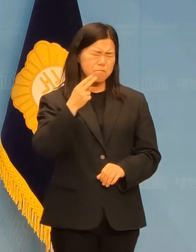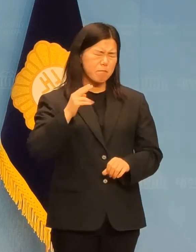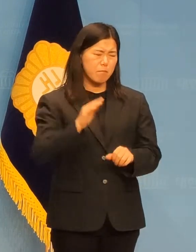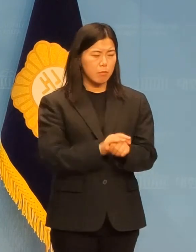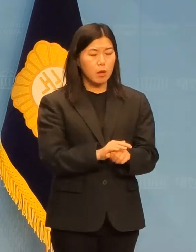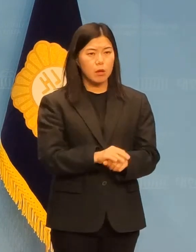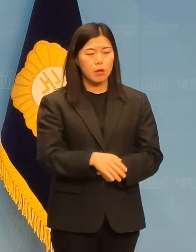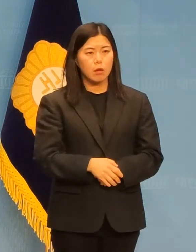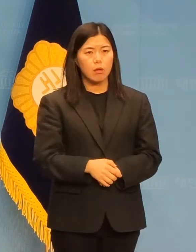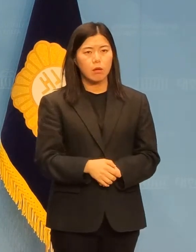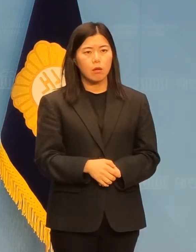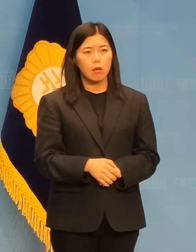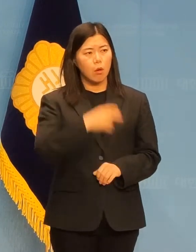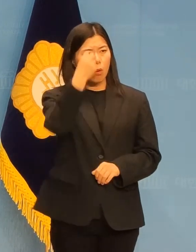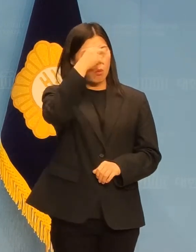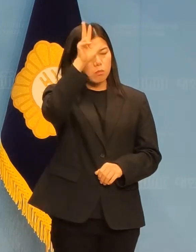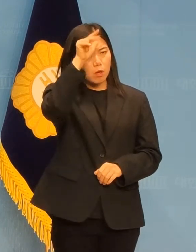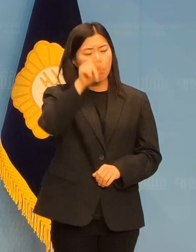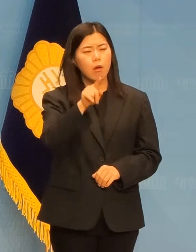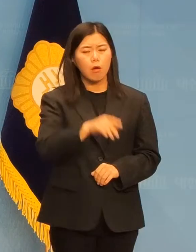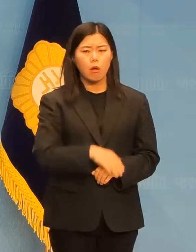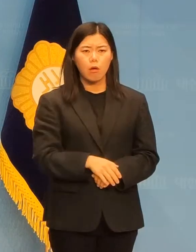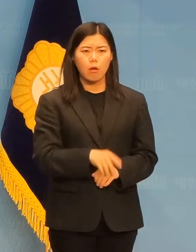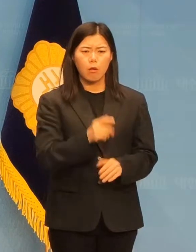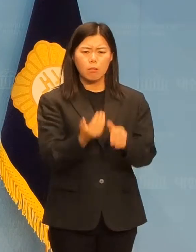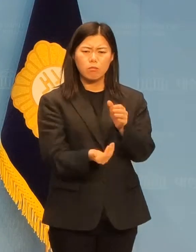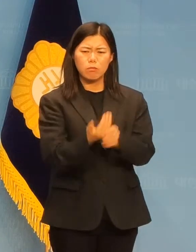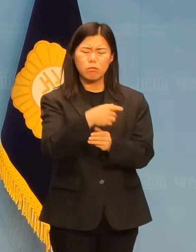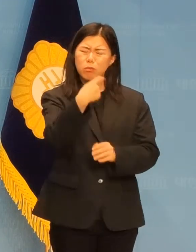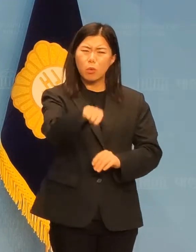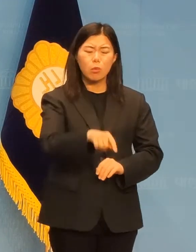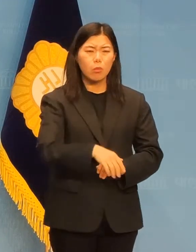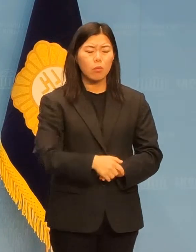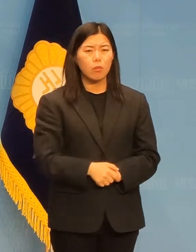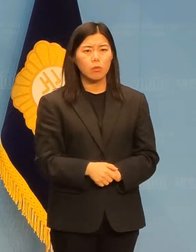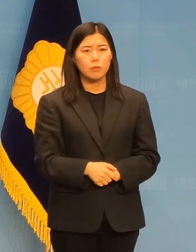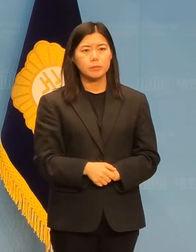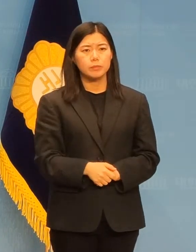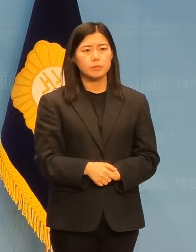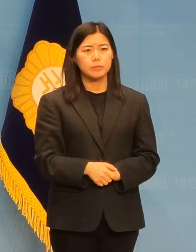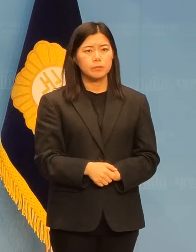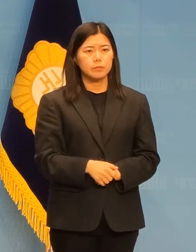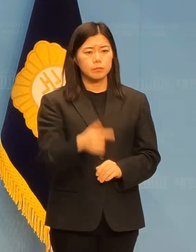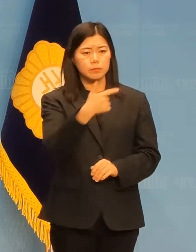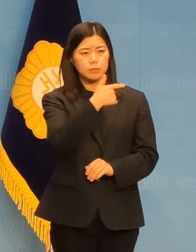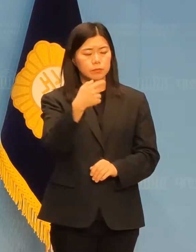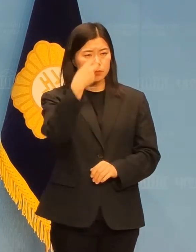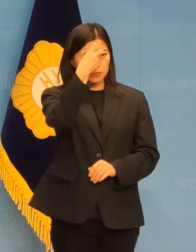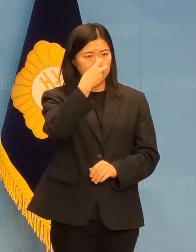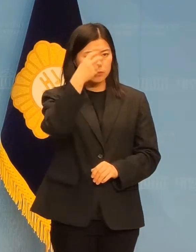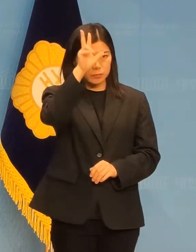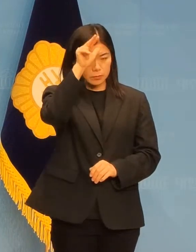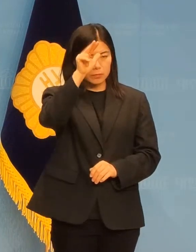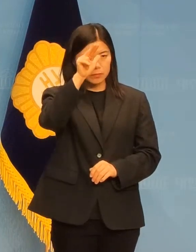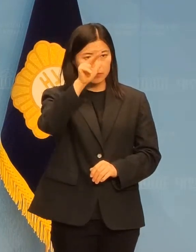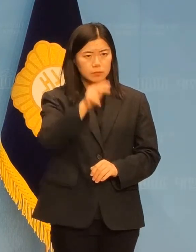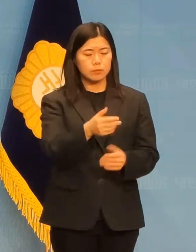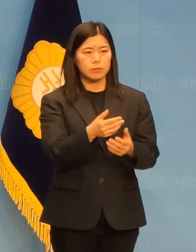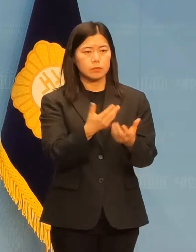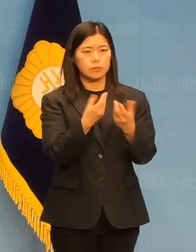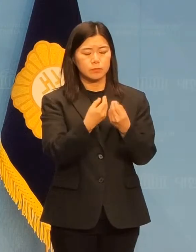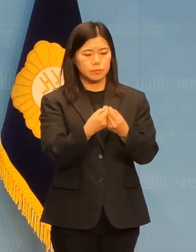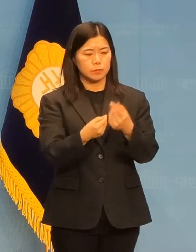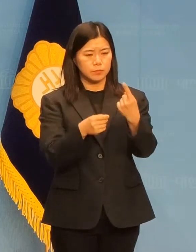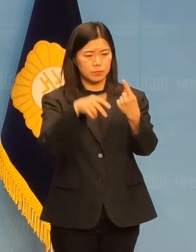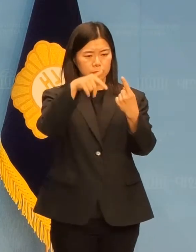노릇입니다. 어떻게 검찰들은 이럴 수가 있습니까? 대검 예규 1번에